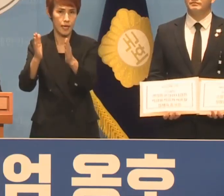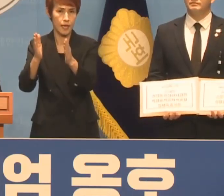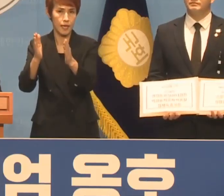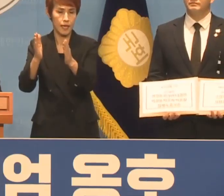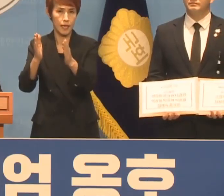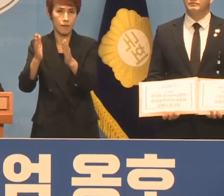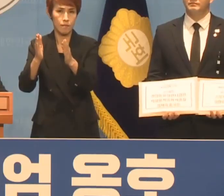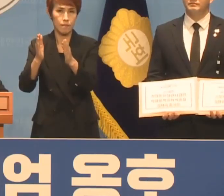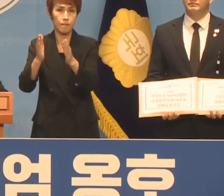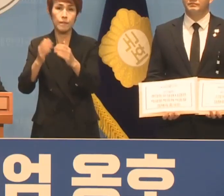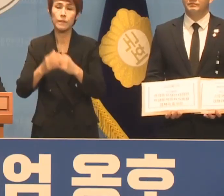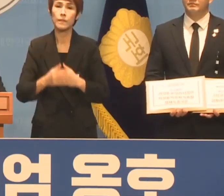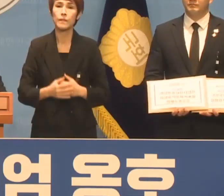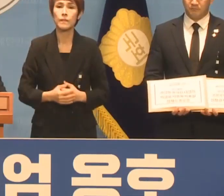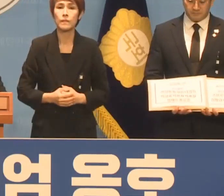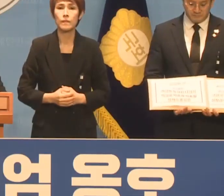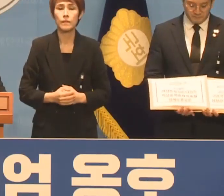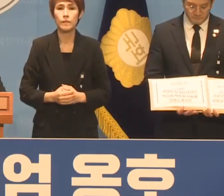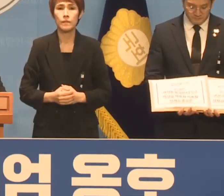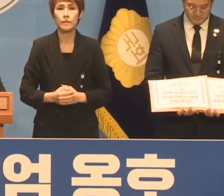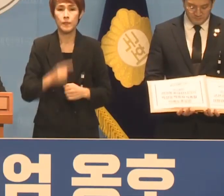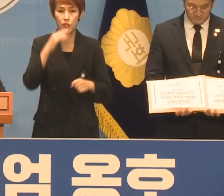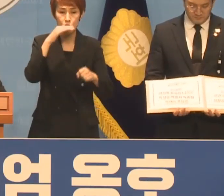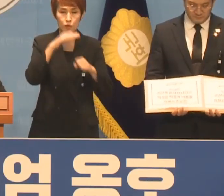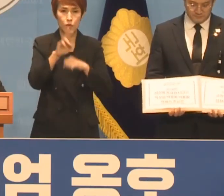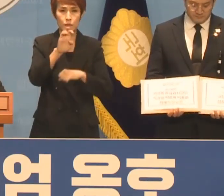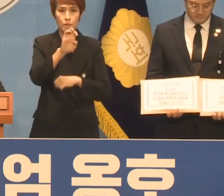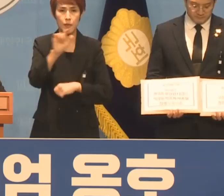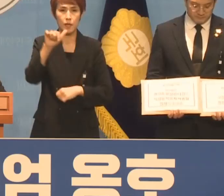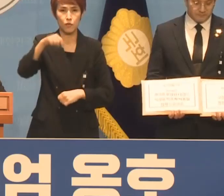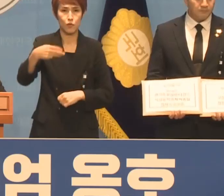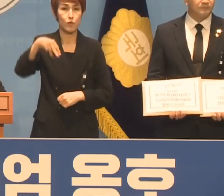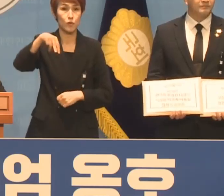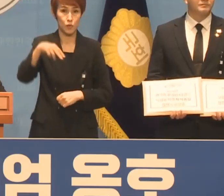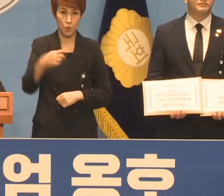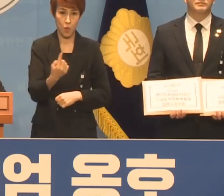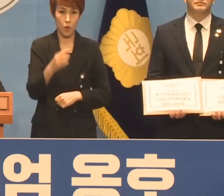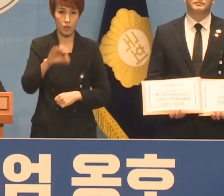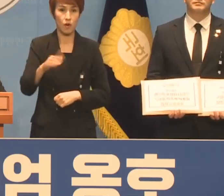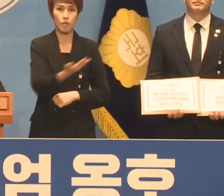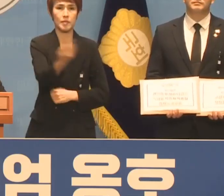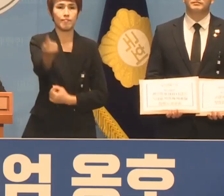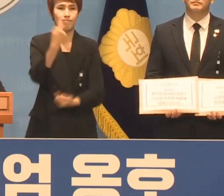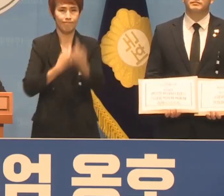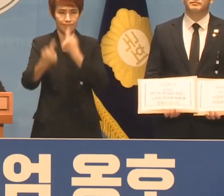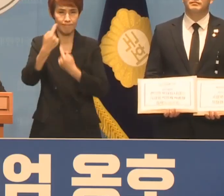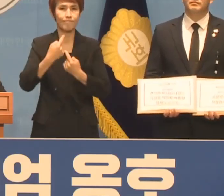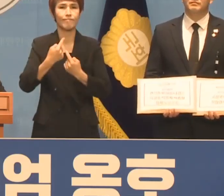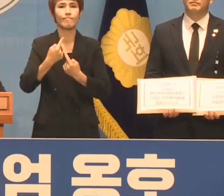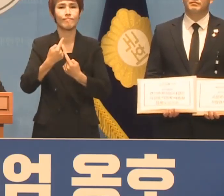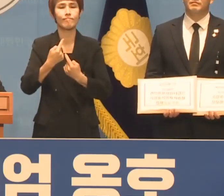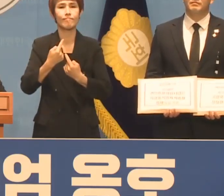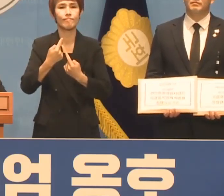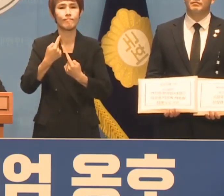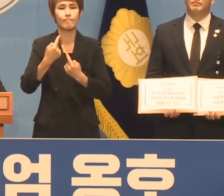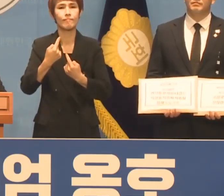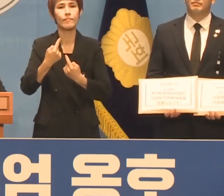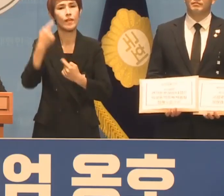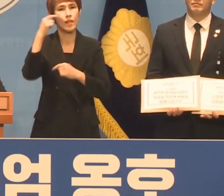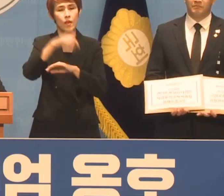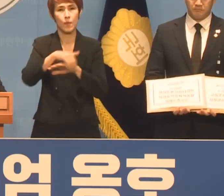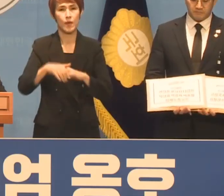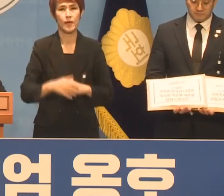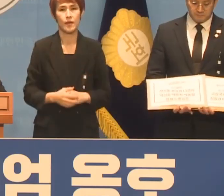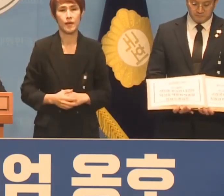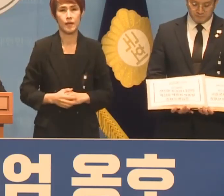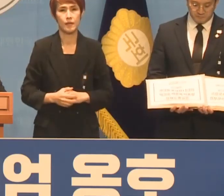앞서 말씀드렸던 것처럼 민주 파출소를 통해서 시민 여러분의 제보와 참여를 적극적으로 받을 예정입니다. 허위 조작